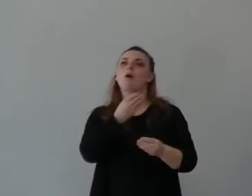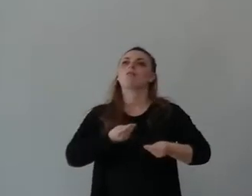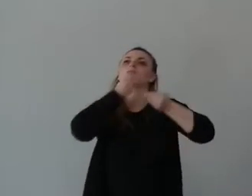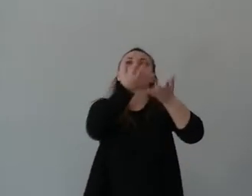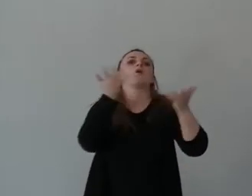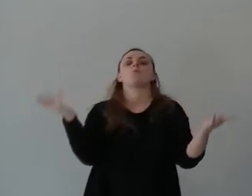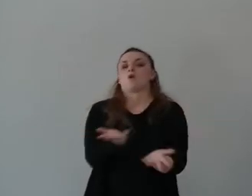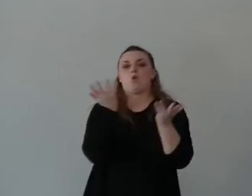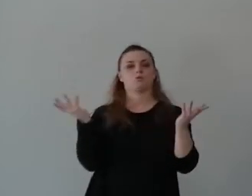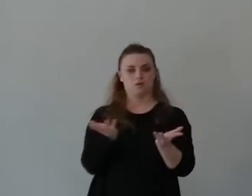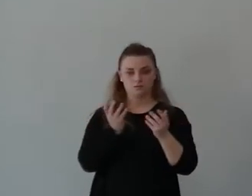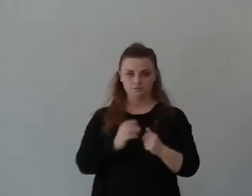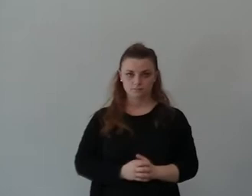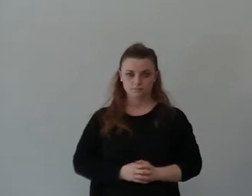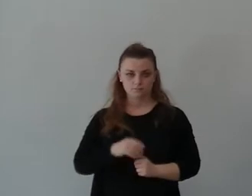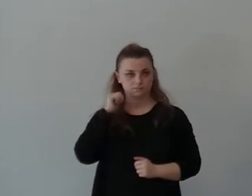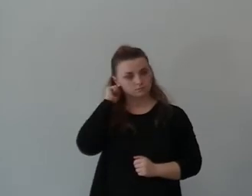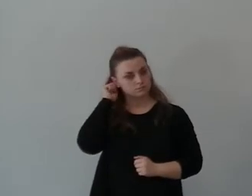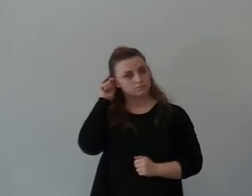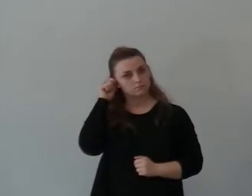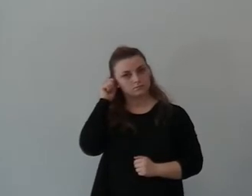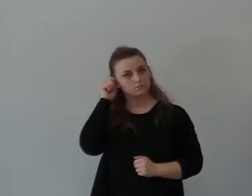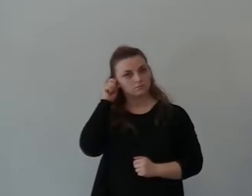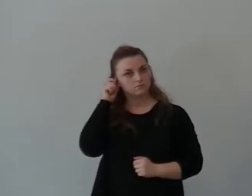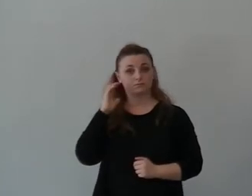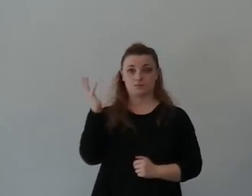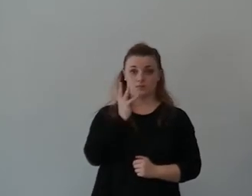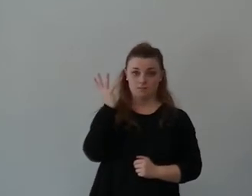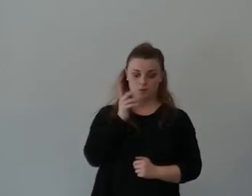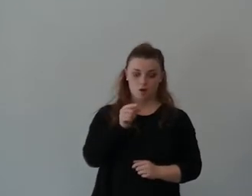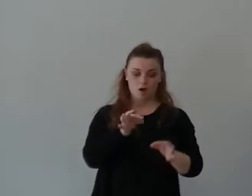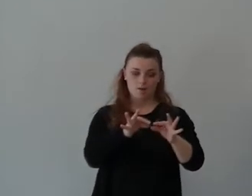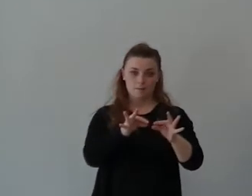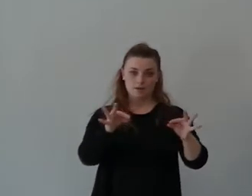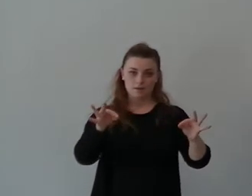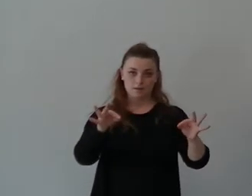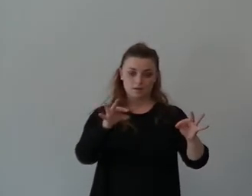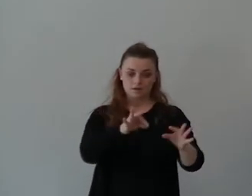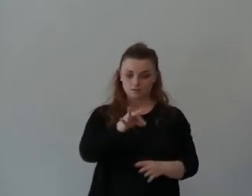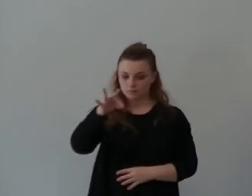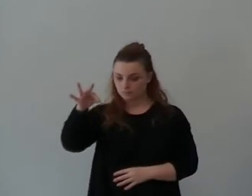you see that mark. Quindi quando sposti la matita, vedi il segno.